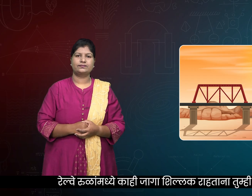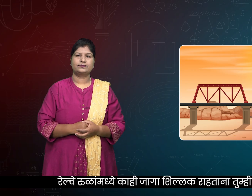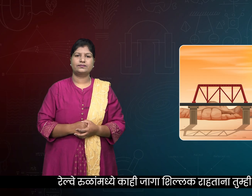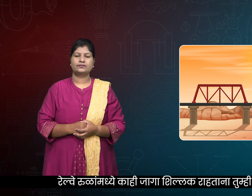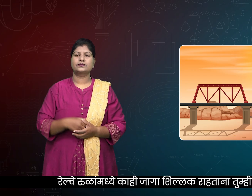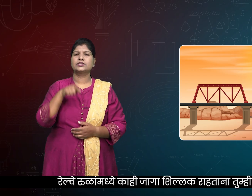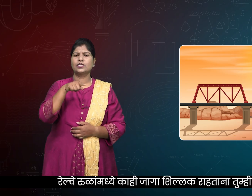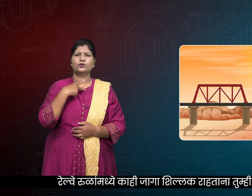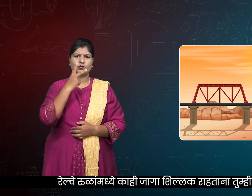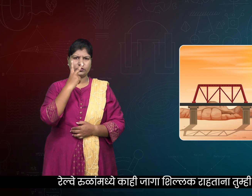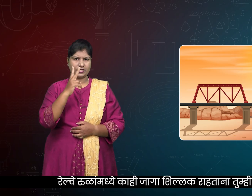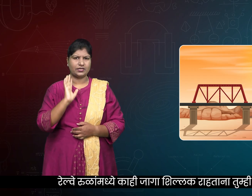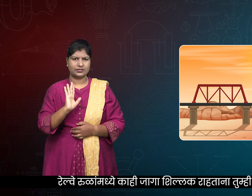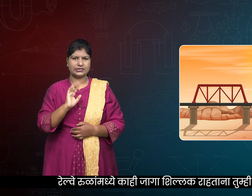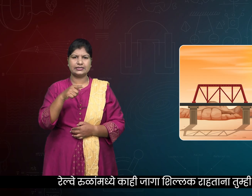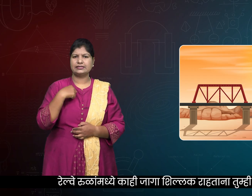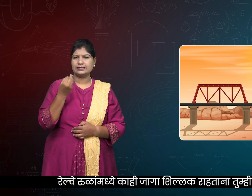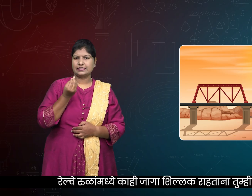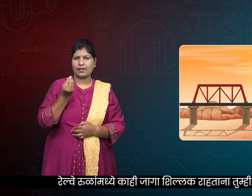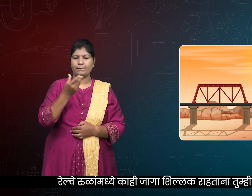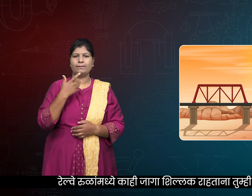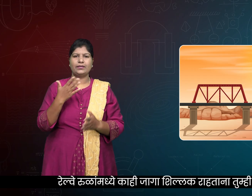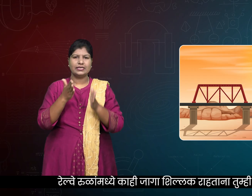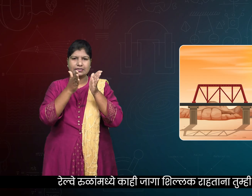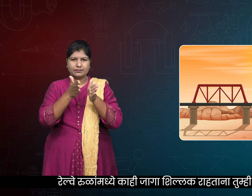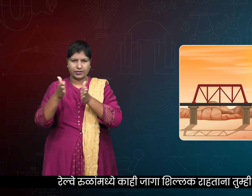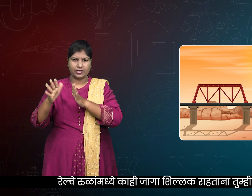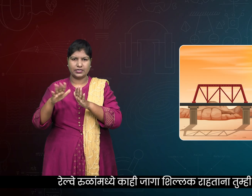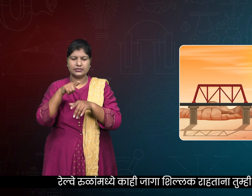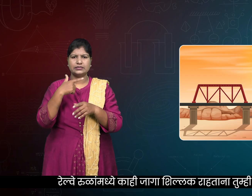रेल्वे रुळांमध्ये काही जागा शिल्लक राहताना तुम्ही पाहिले असेल.